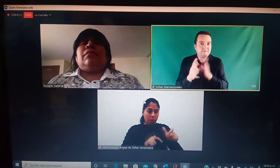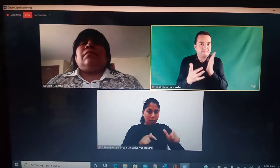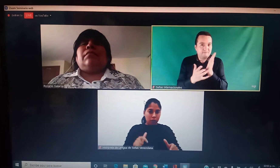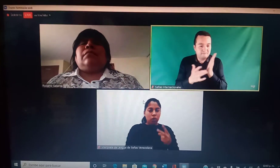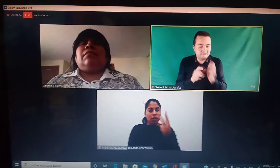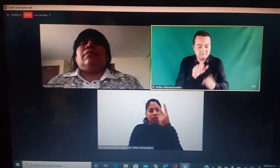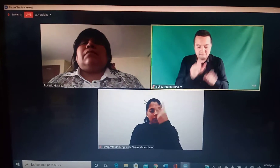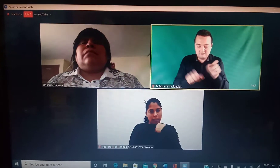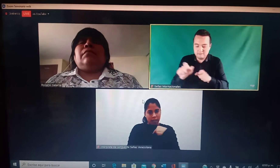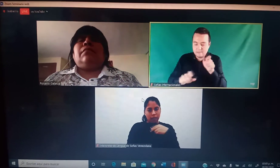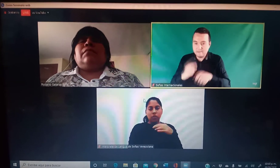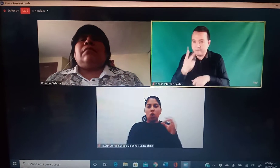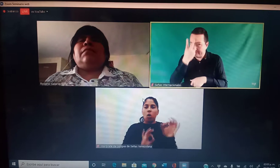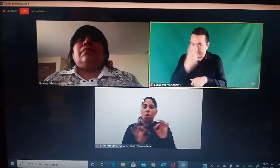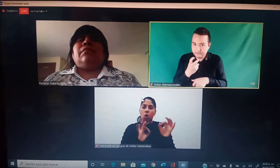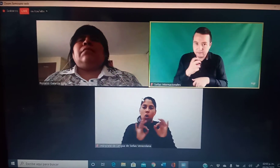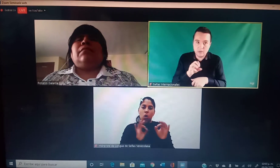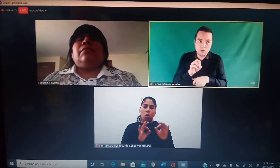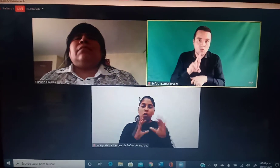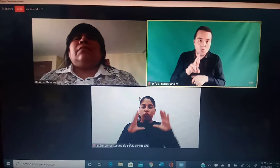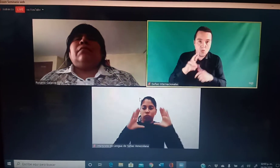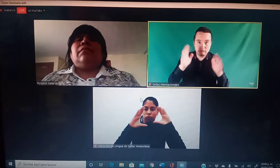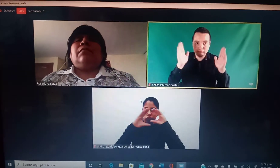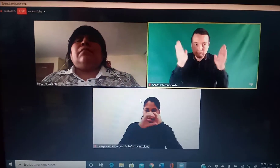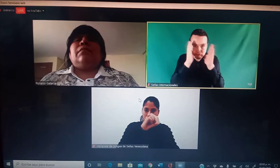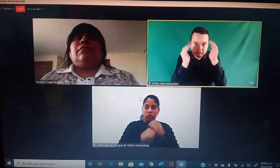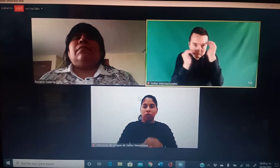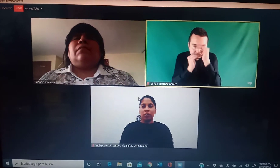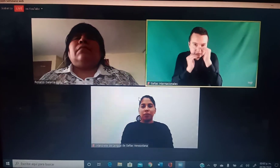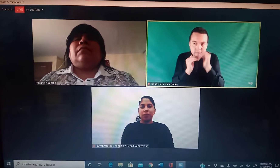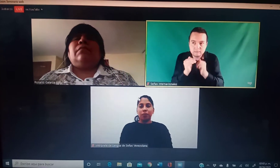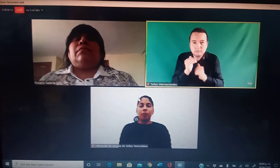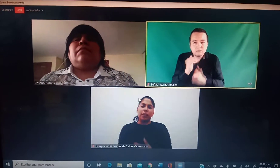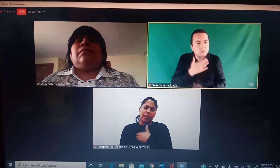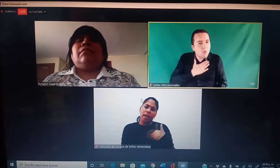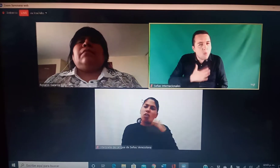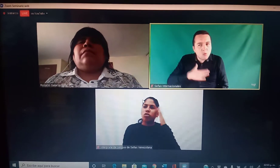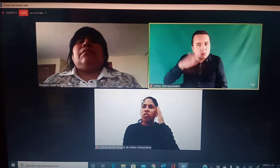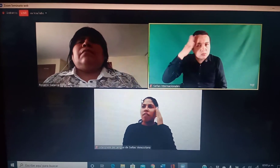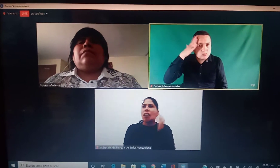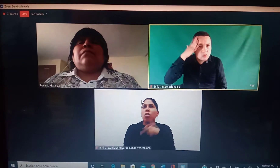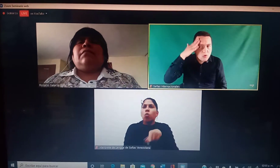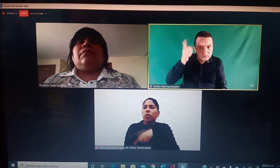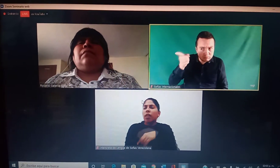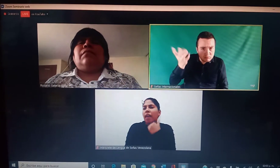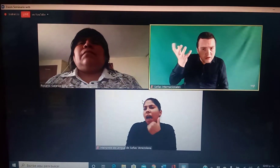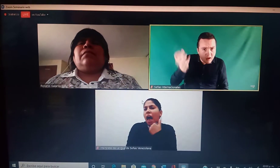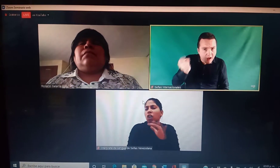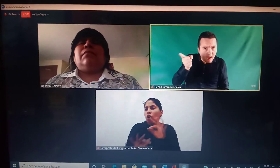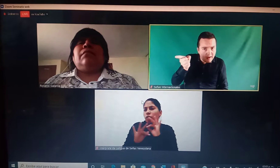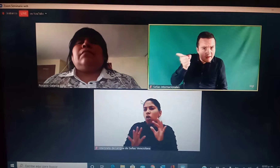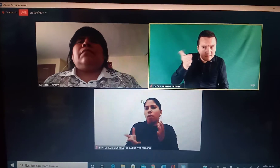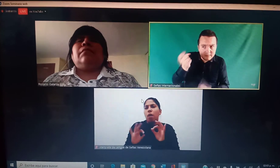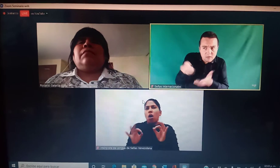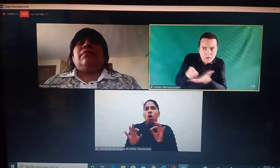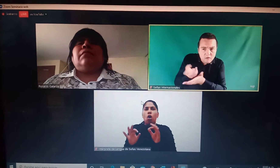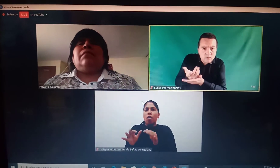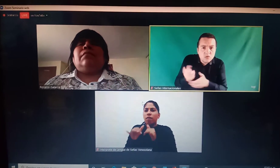o con debilidad visual. Entonces sí me gustaría saber si tienen ustedes alguna información que nos pudieran